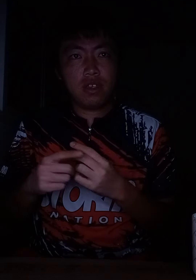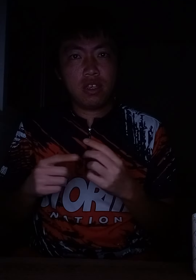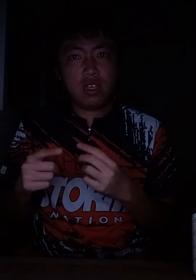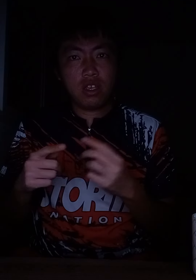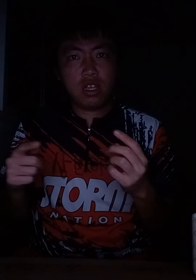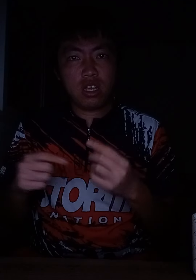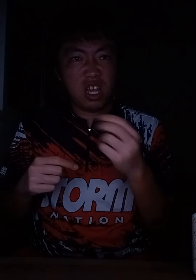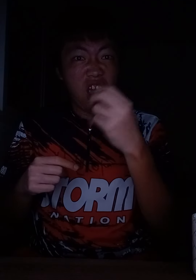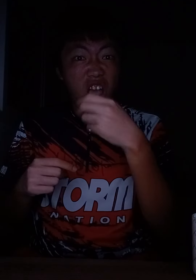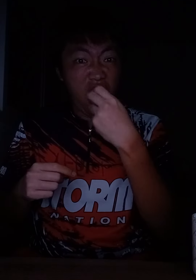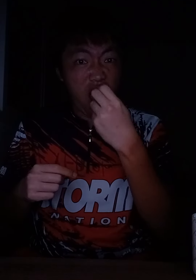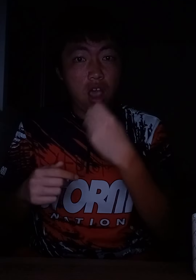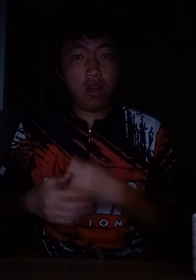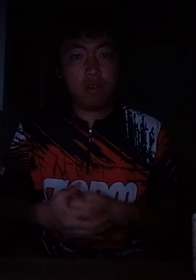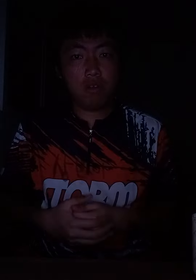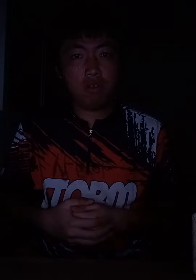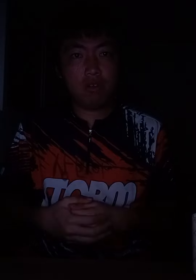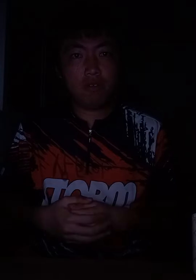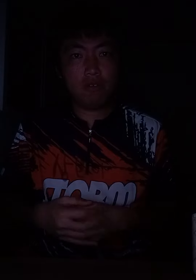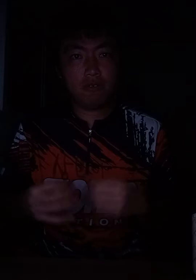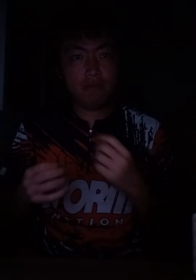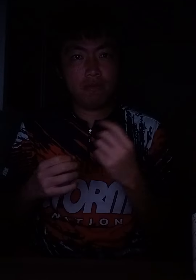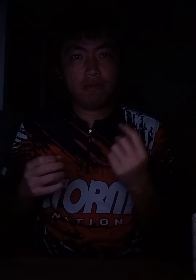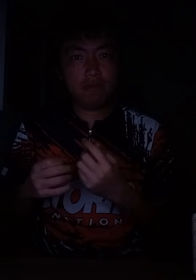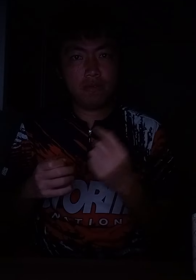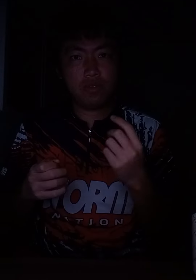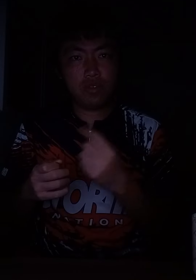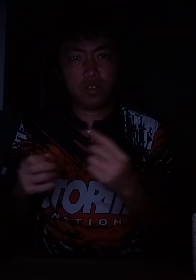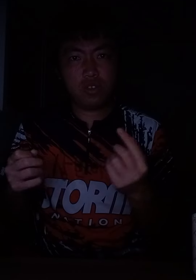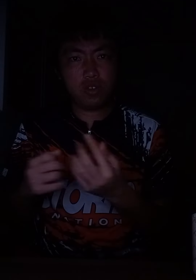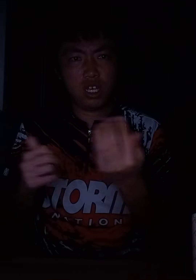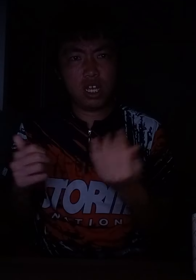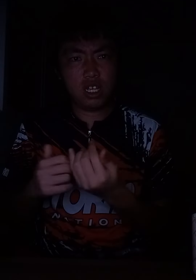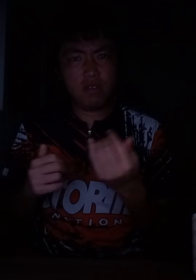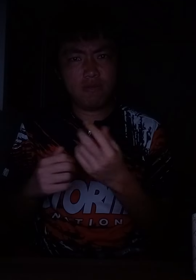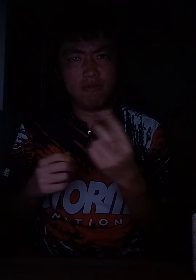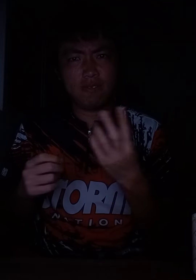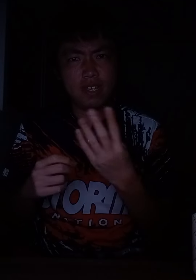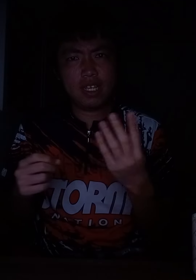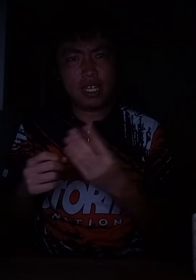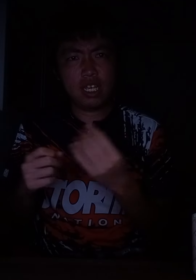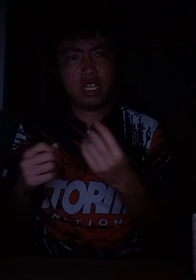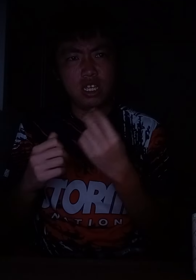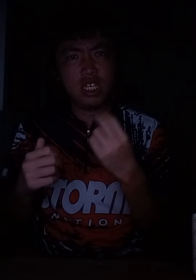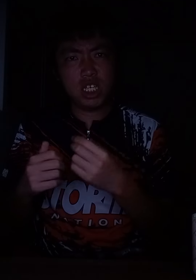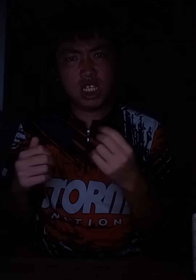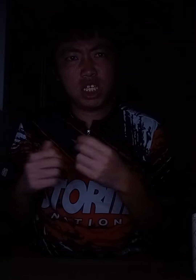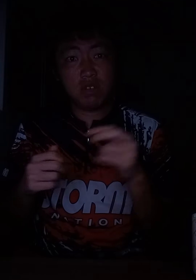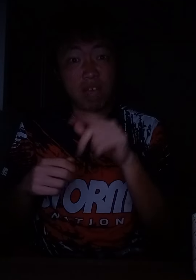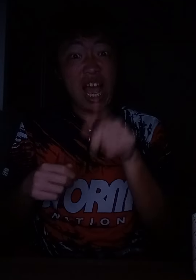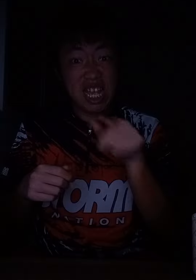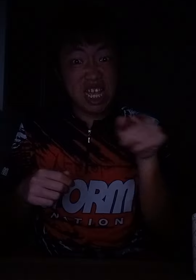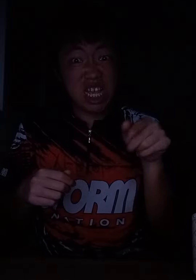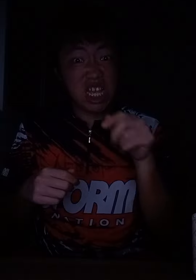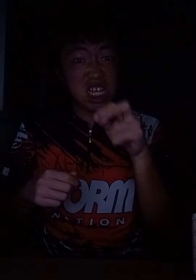앉아 먹기도 했습니다. 그러더니 생리대부터 과자까지 물건 400여 개를 들고 와 빨리 계산하라며 점주를